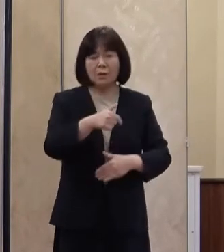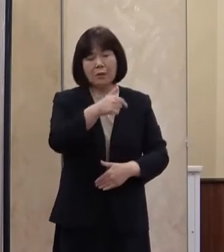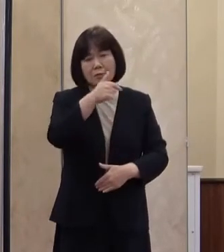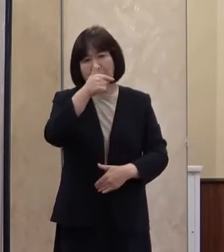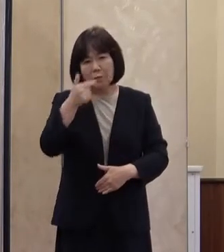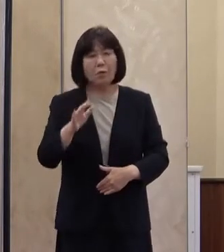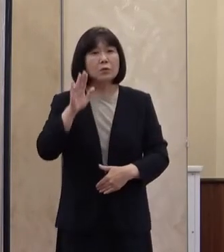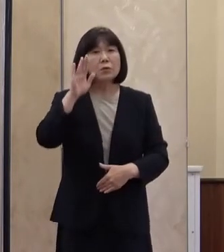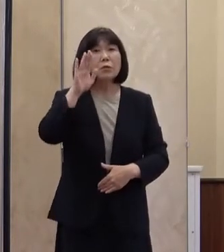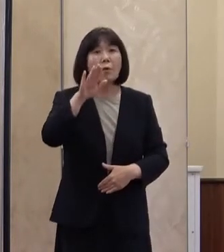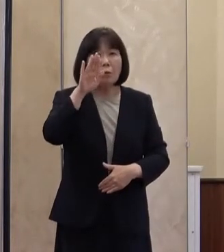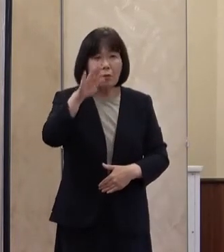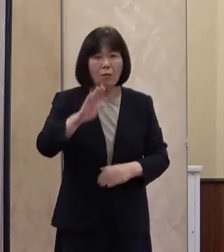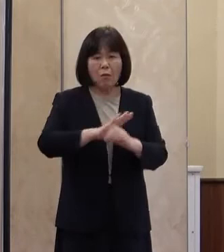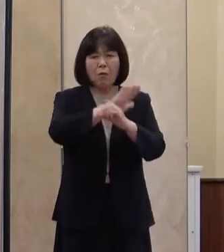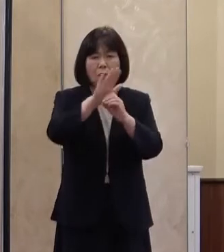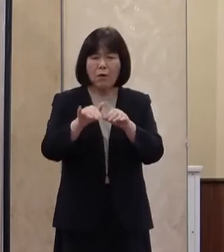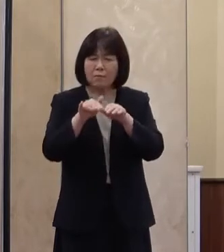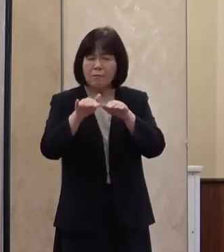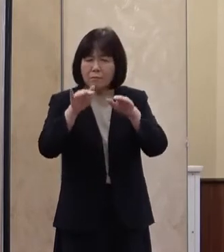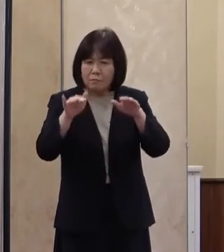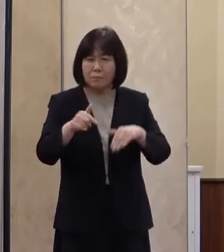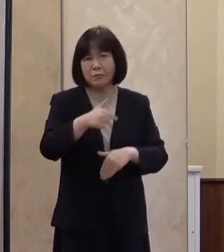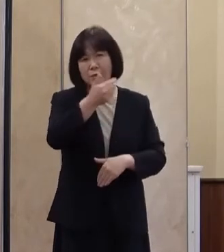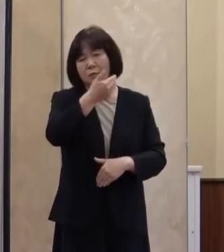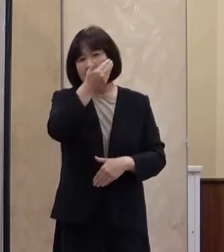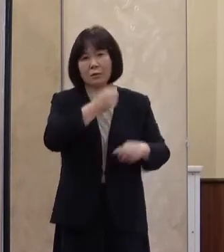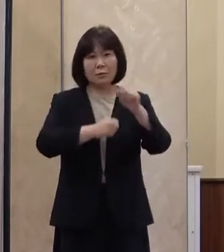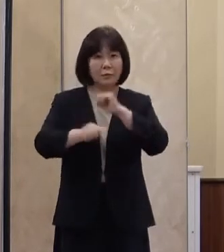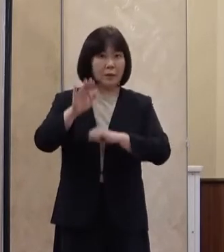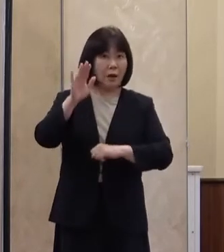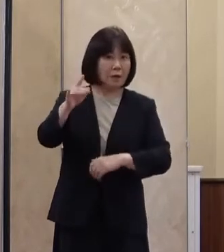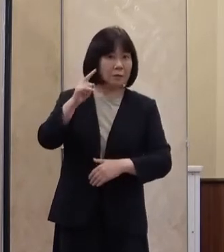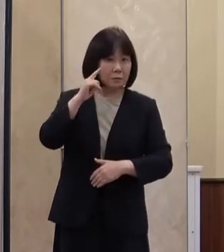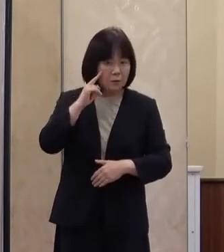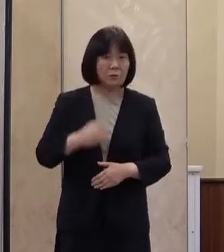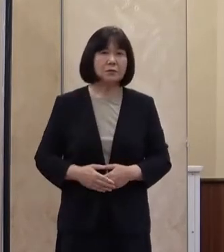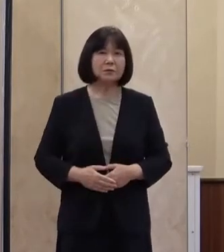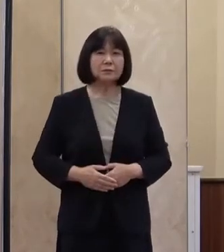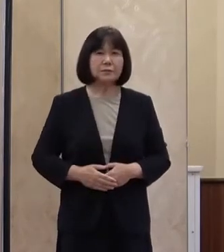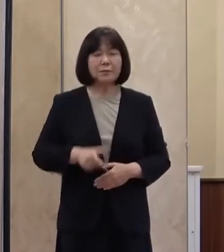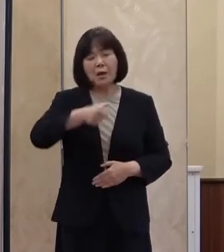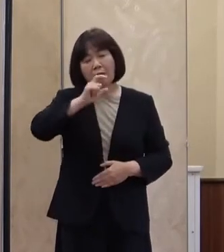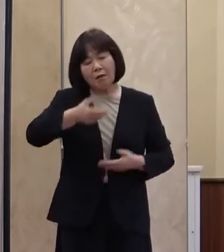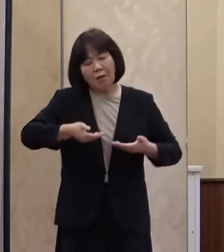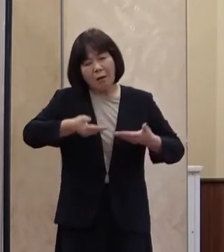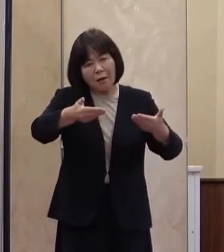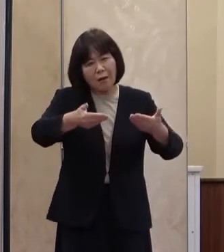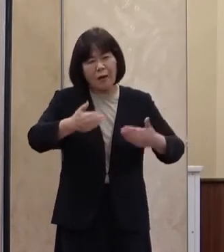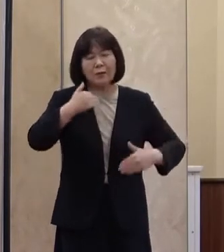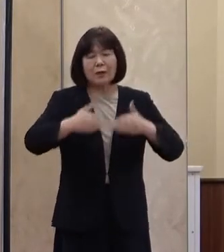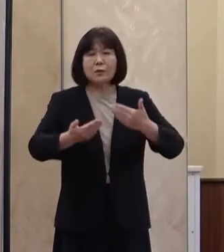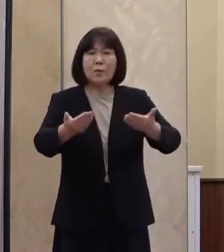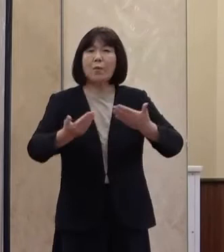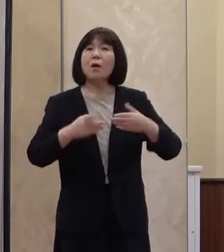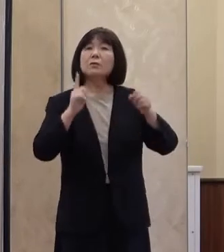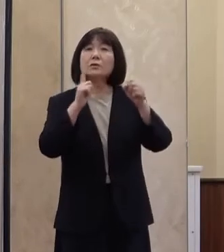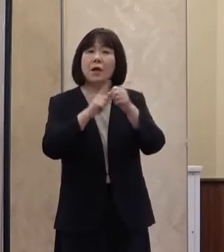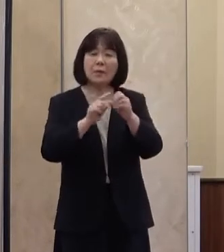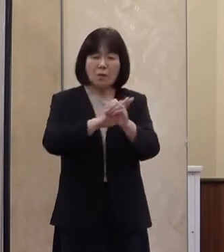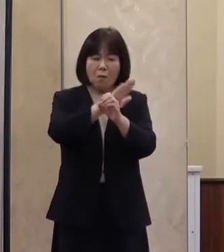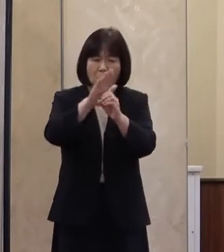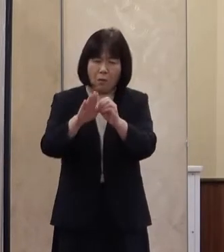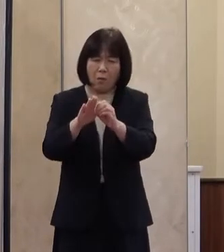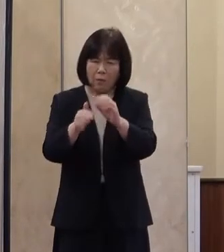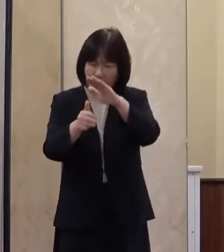に今後コロナがある中で重要な取り組みだと思っています。繁華街を楽しんでもらうためにも、やはりそのコロナを抑え